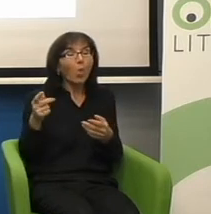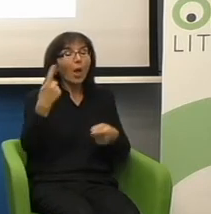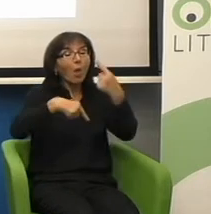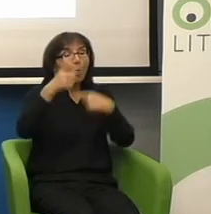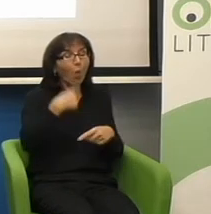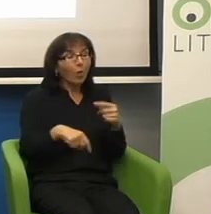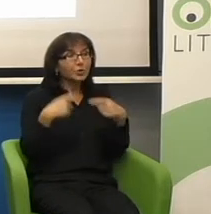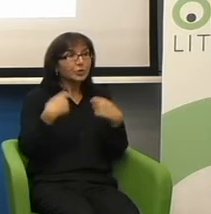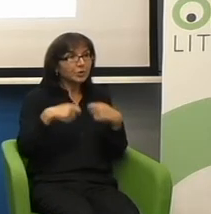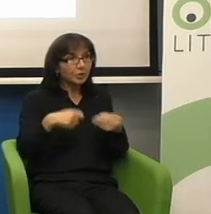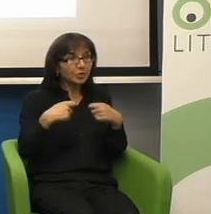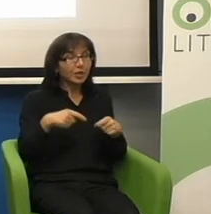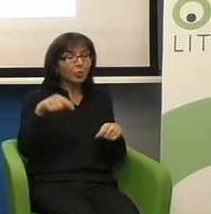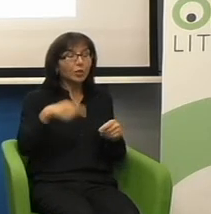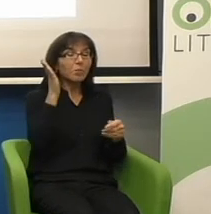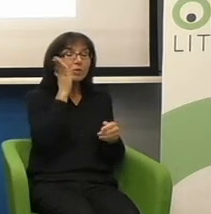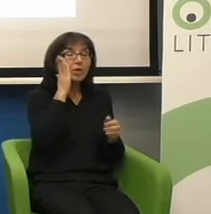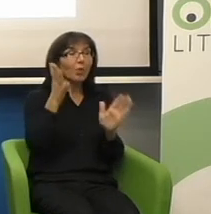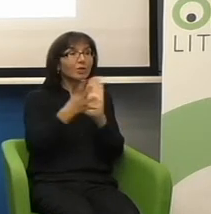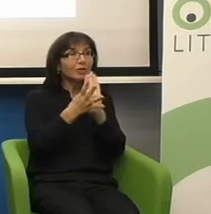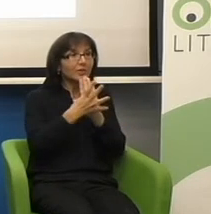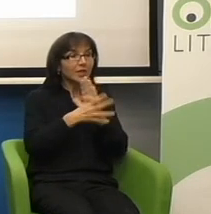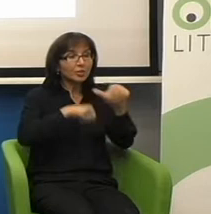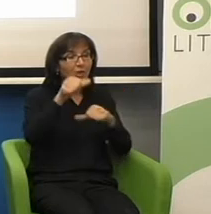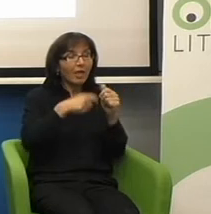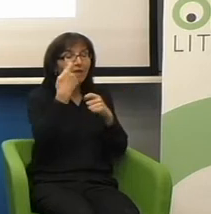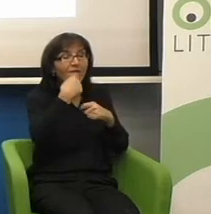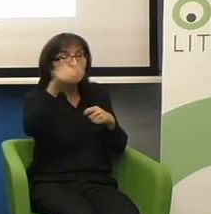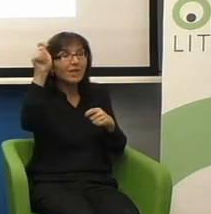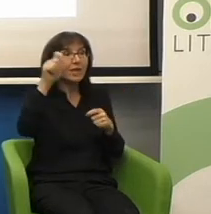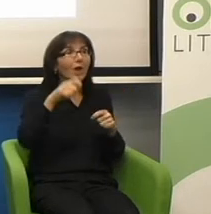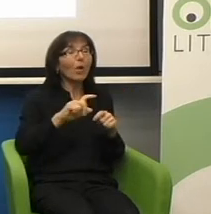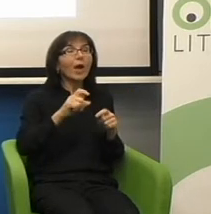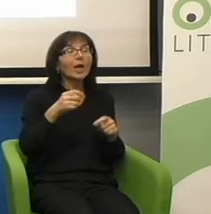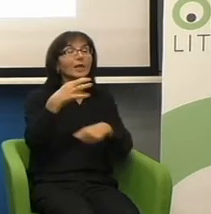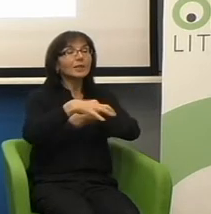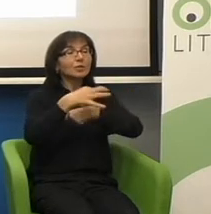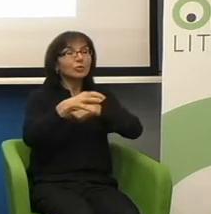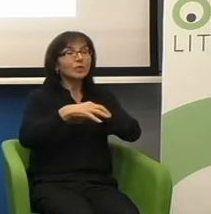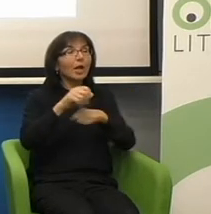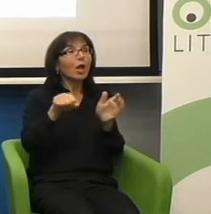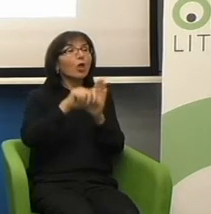Szczecinie, mieszkałam tutaj 19 lat, tak, wyjechałam na studia do Gdańska i ta gdańska historia